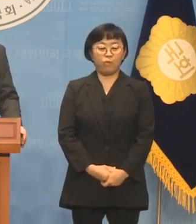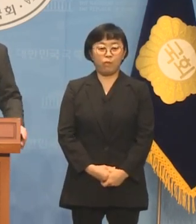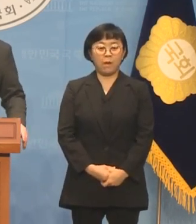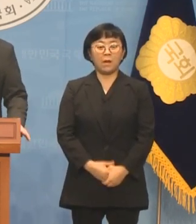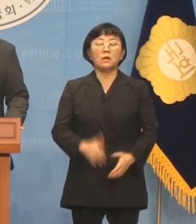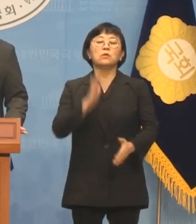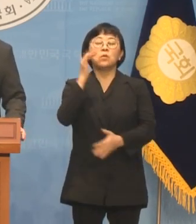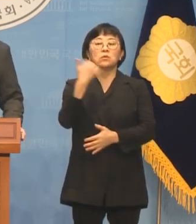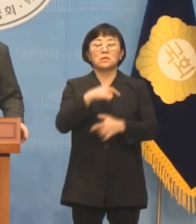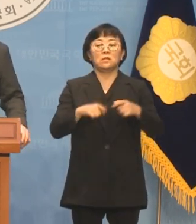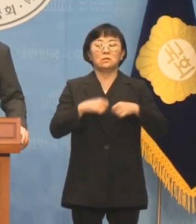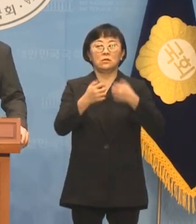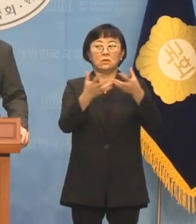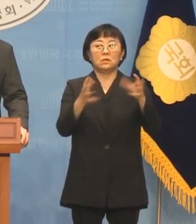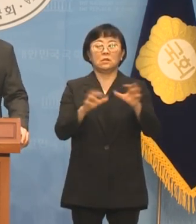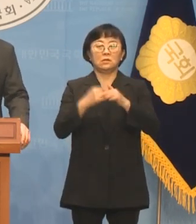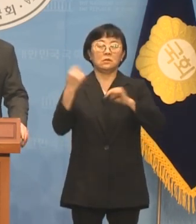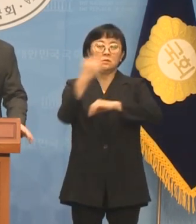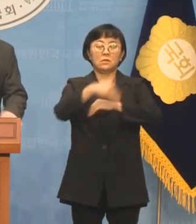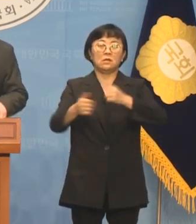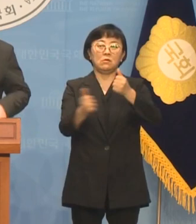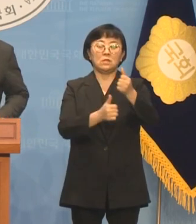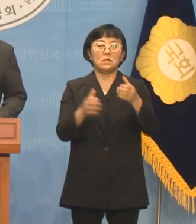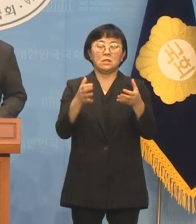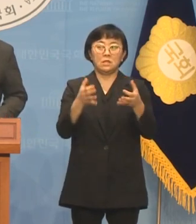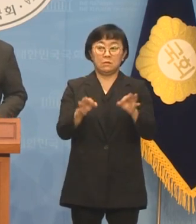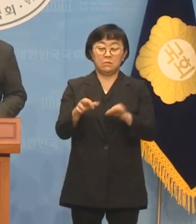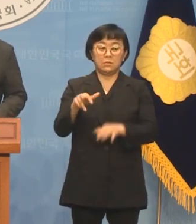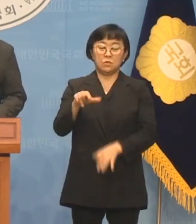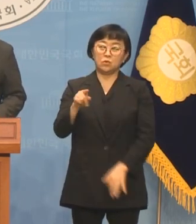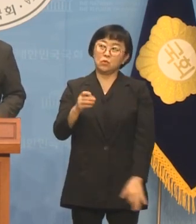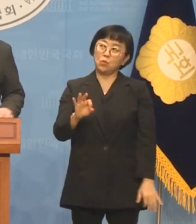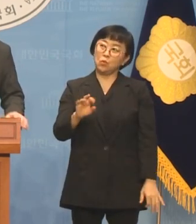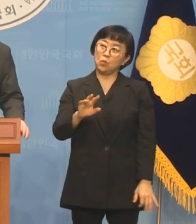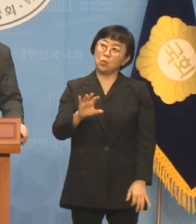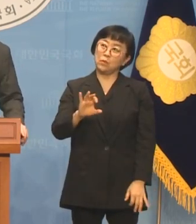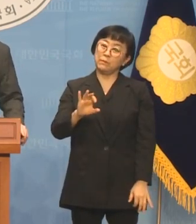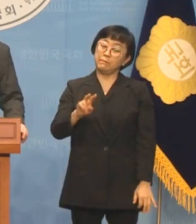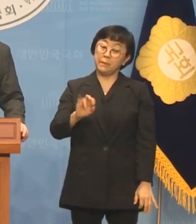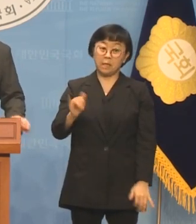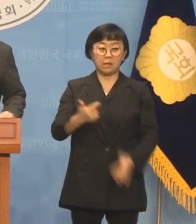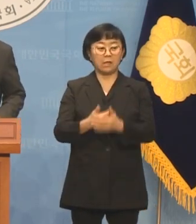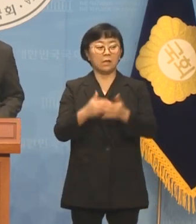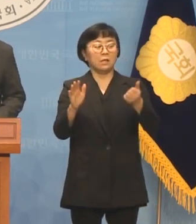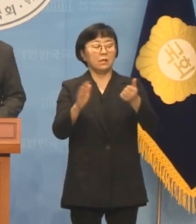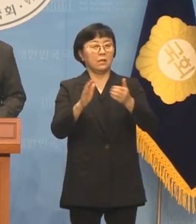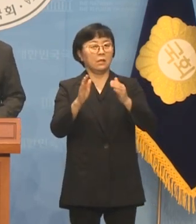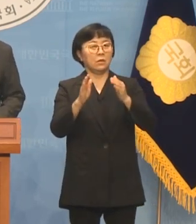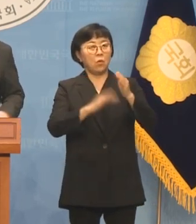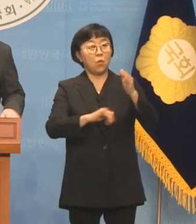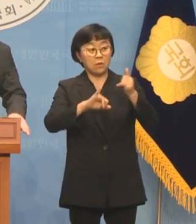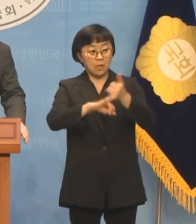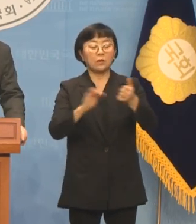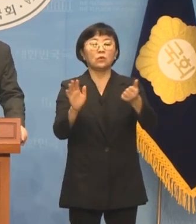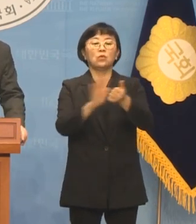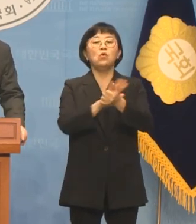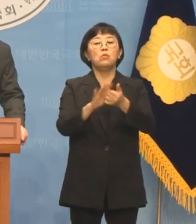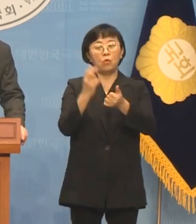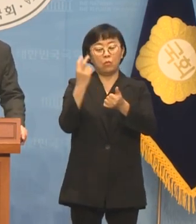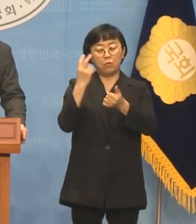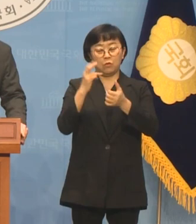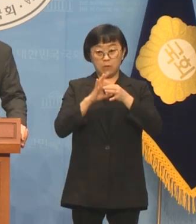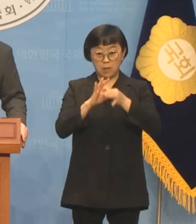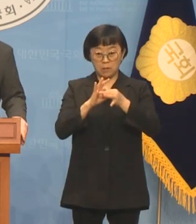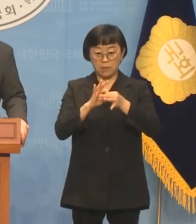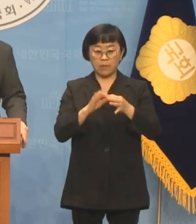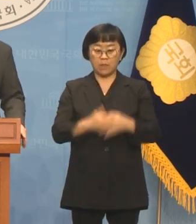네, 녹색정의당 정책위 의장 김종민입니다. 오늘 녹색정의당은 돌봄 공약을 발표합니다.